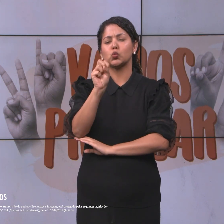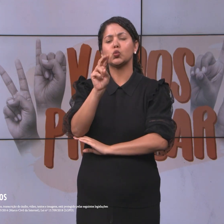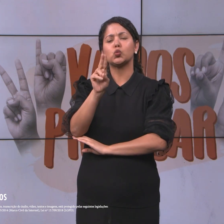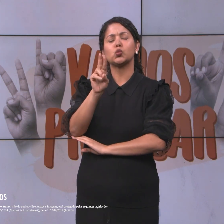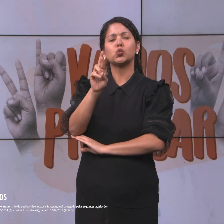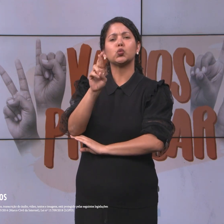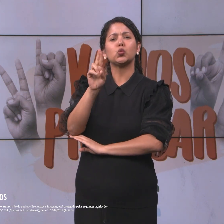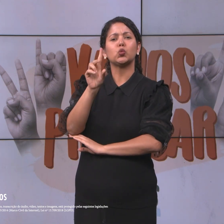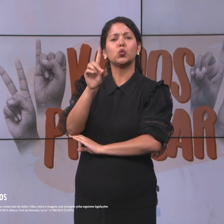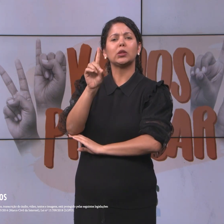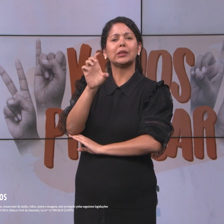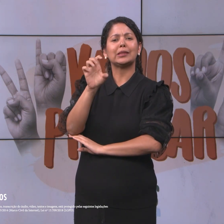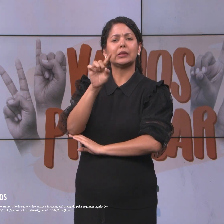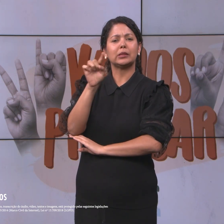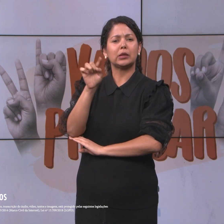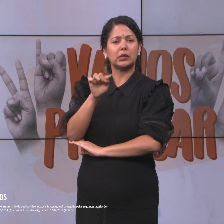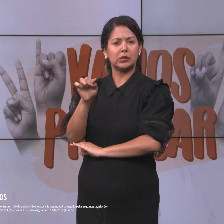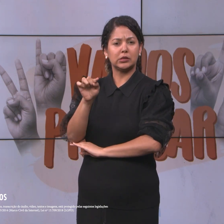Temos outra palavra.